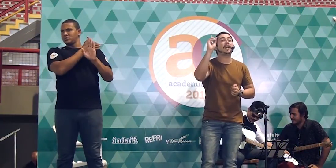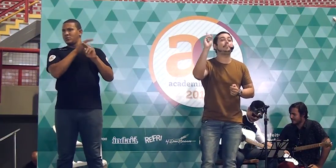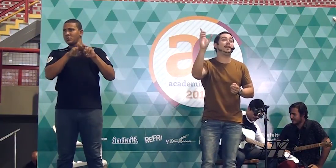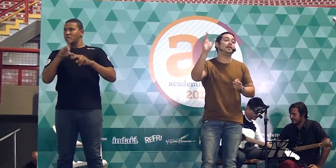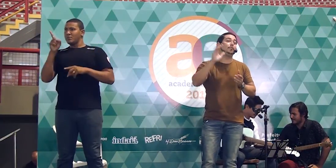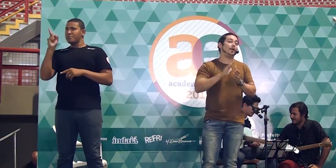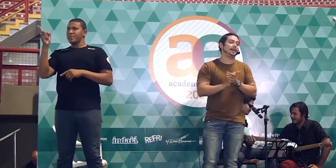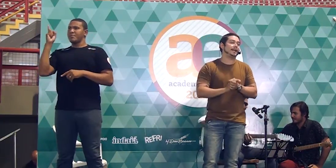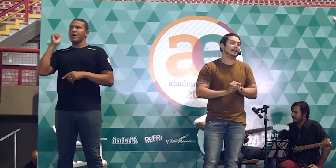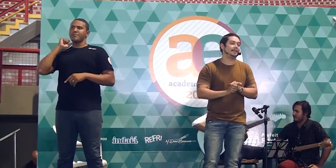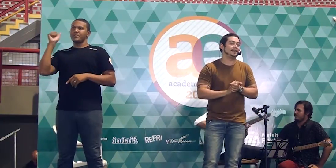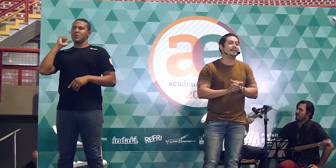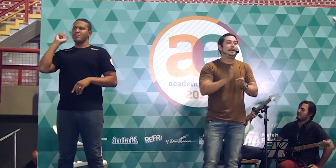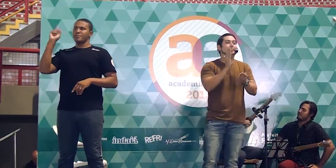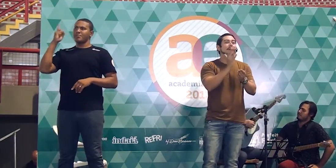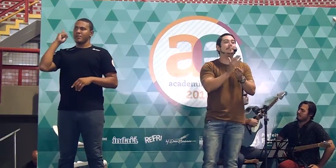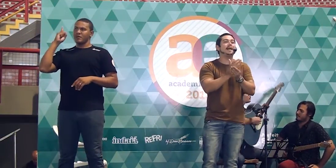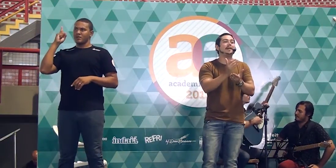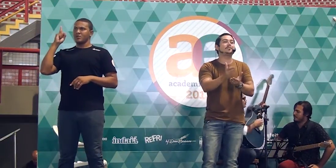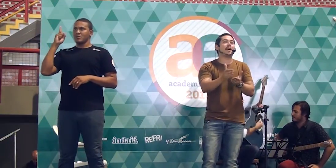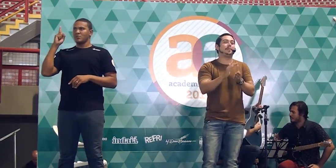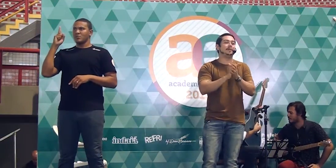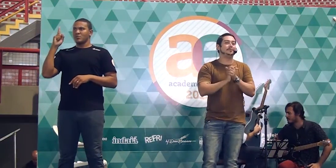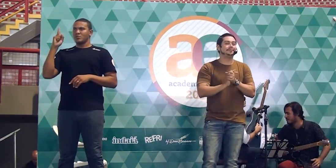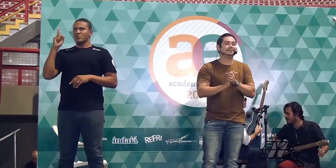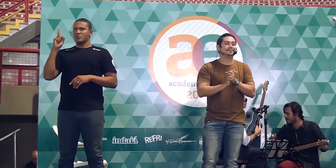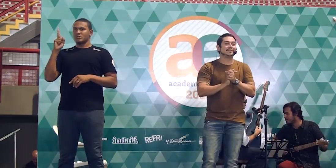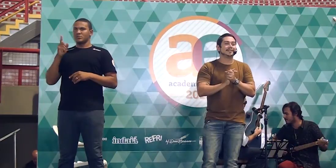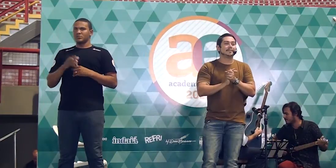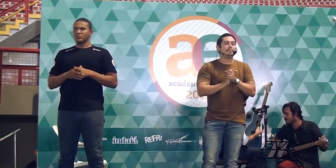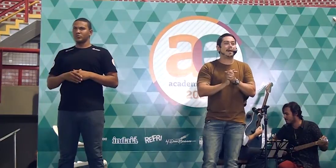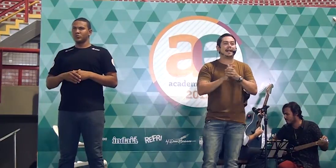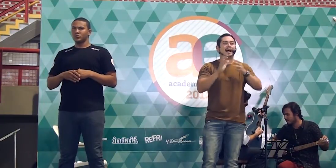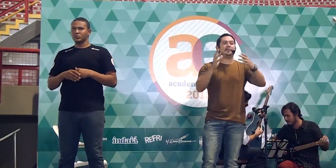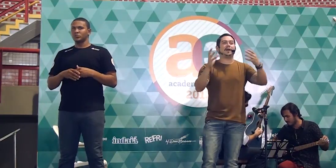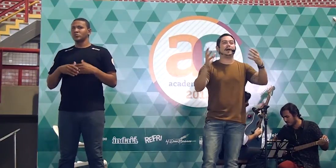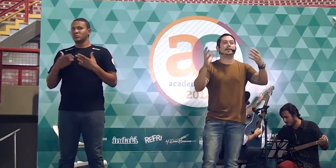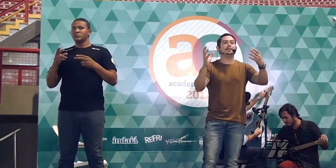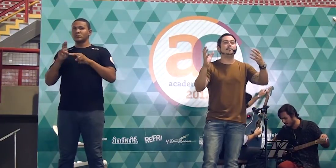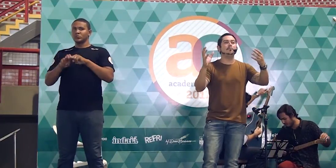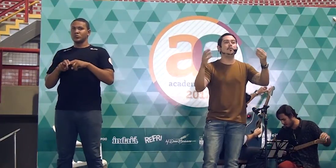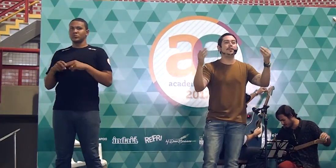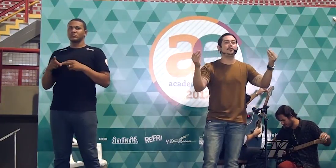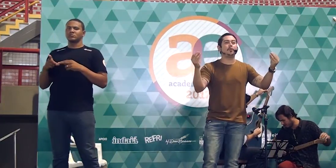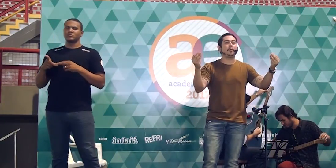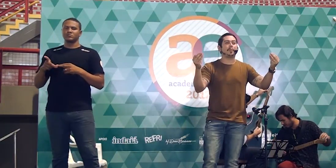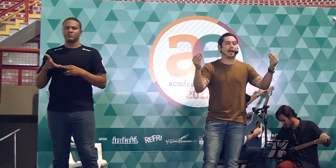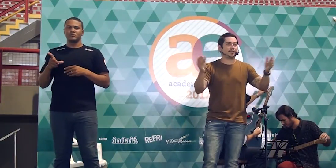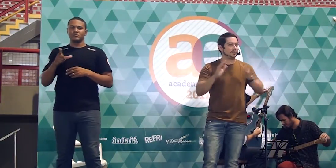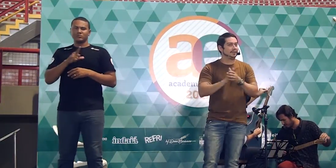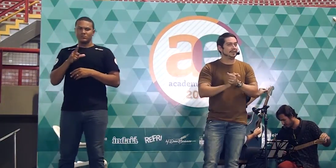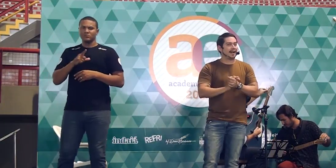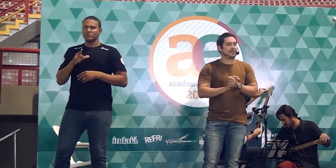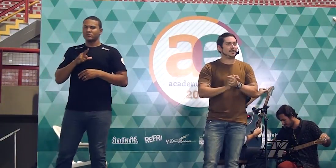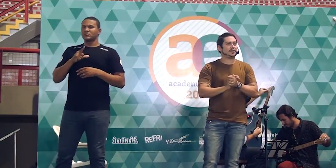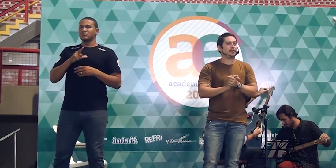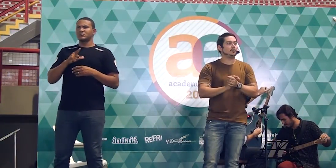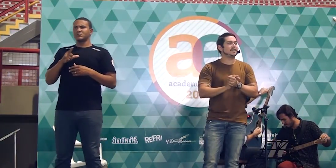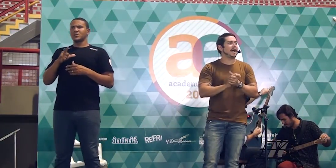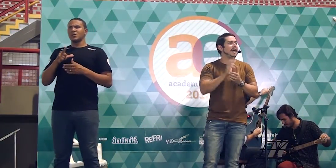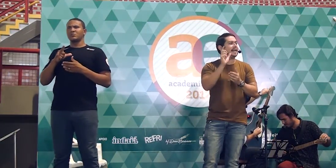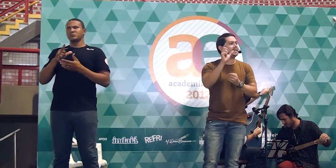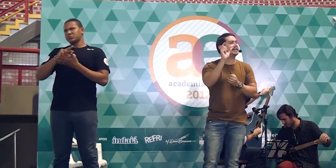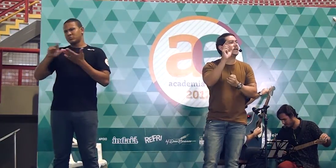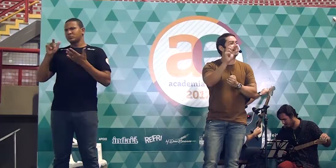1º de abril, olha a data, 1º de abril. Pegava muito complexo a